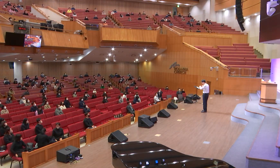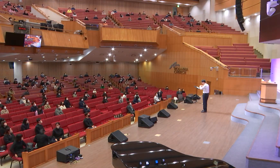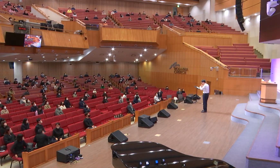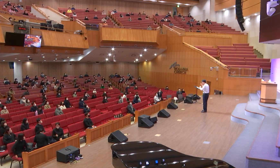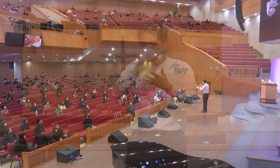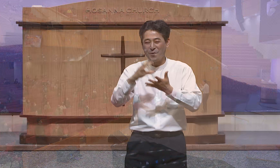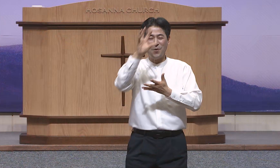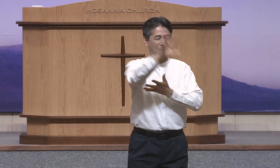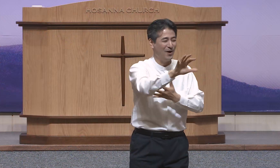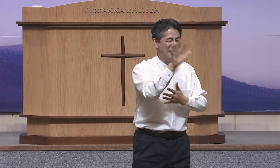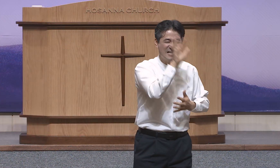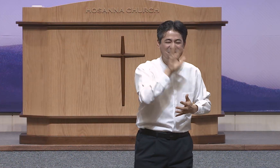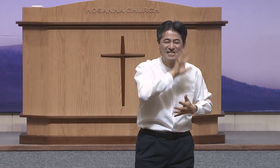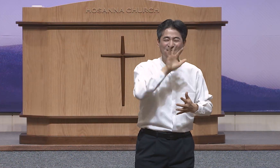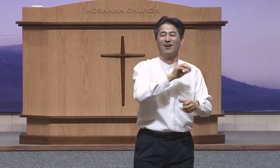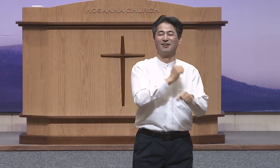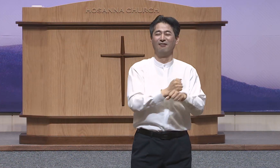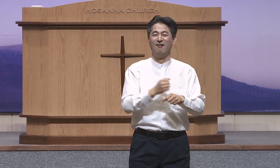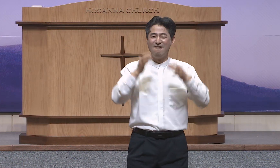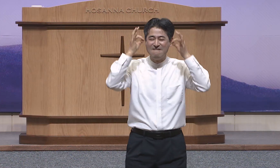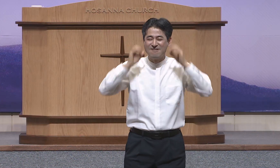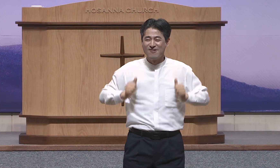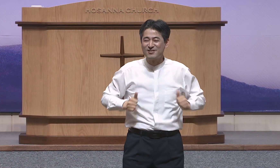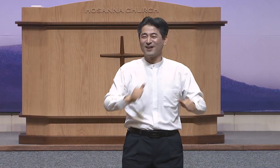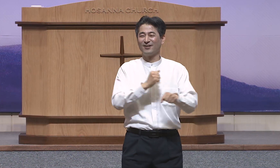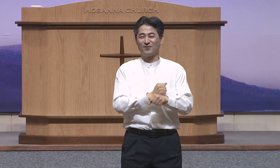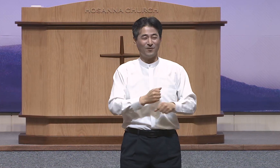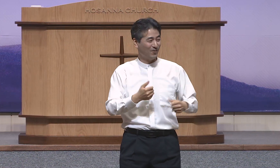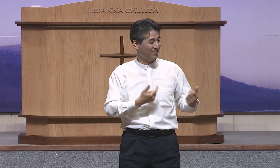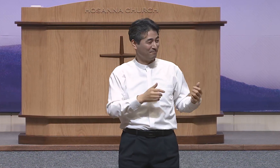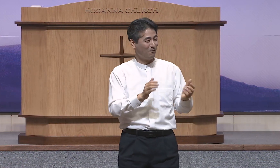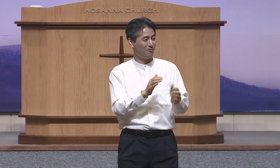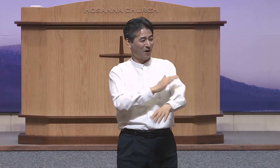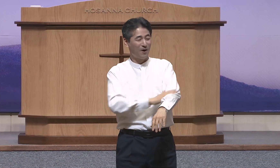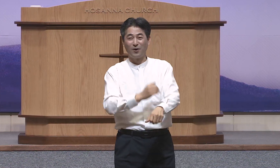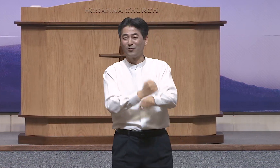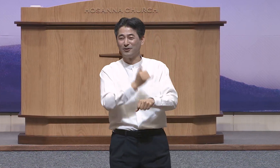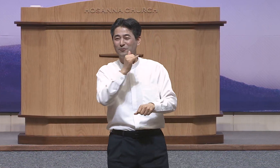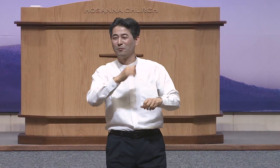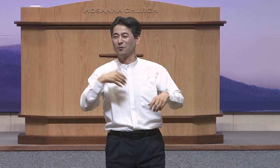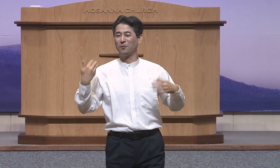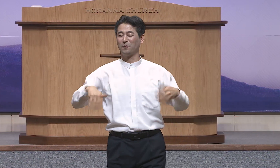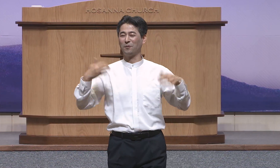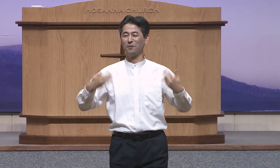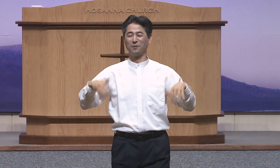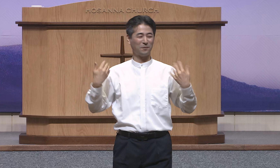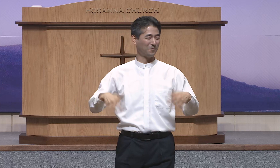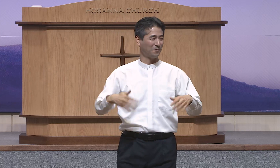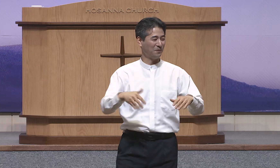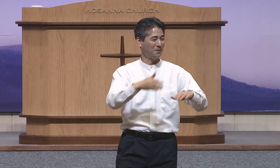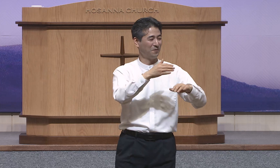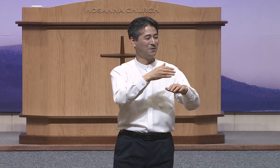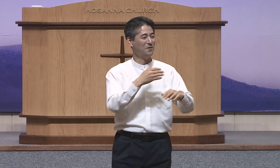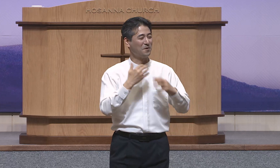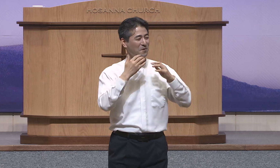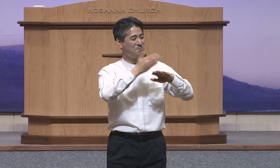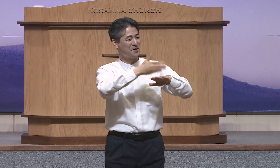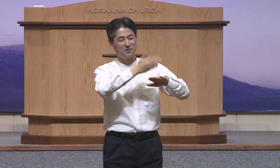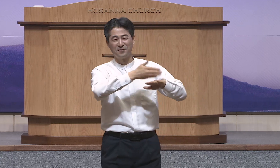제가 같이 수어를 마치기 위해서 제가 따로 녹화를 해서 보내드렸는데 연습을 정말 많이 하신 것